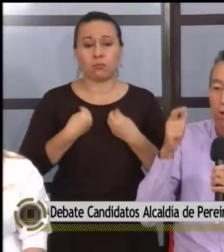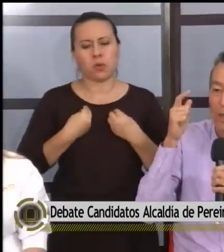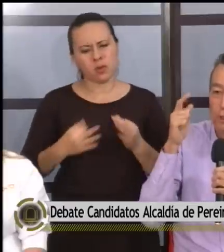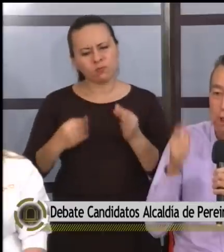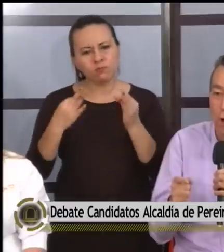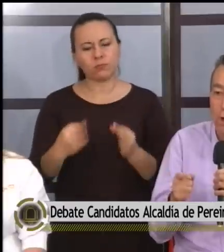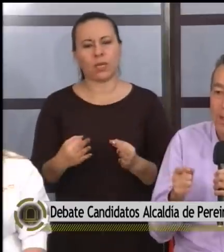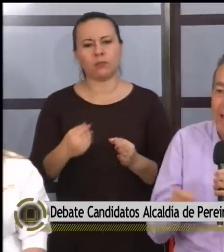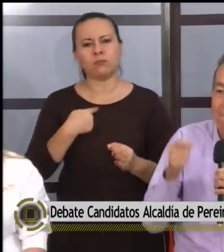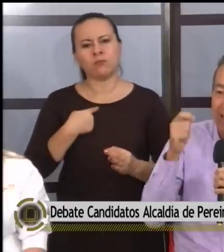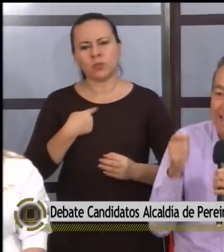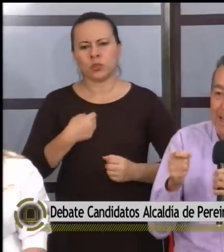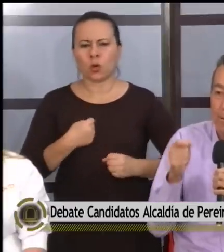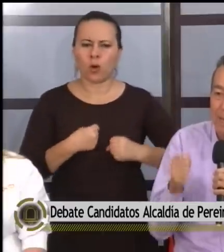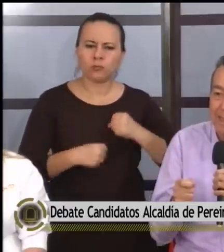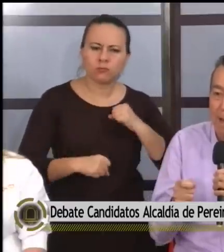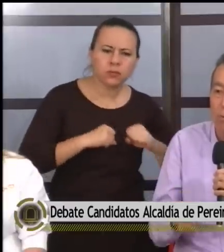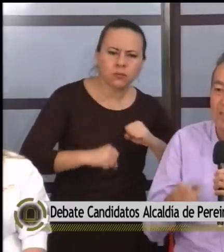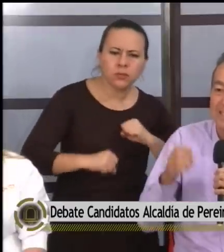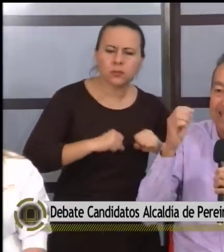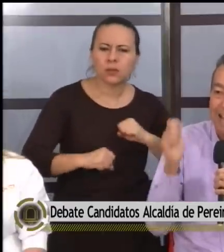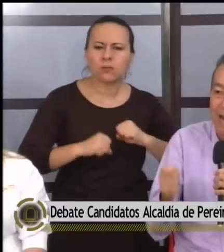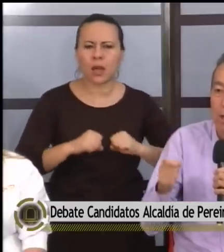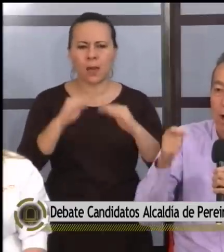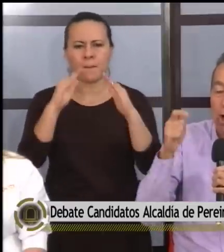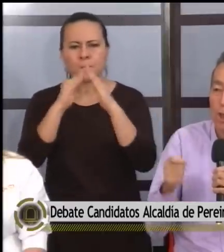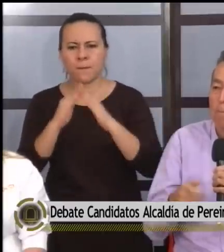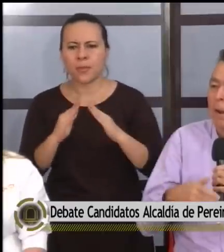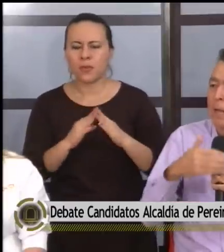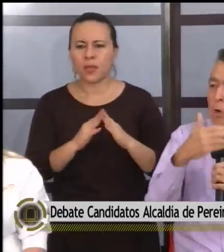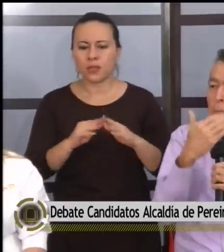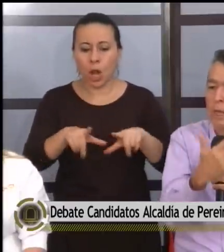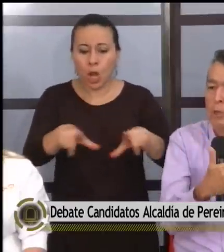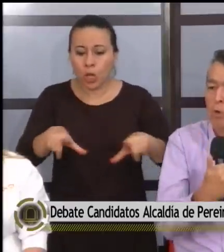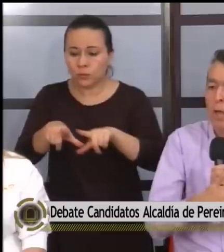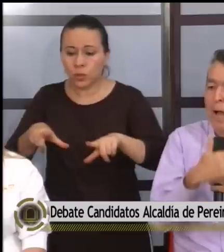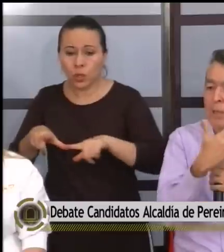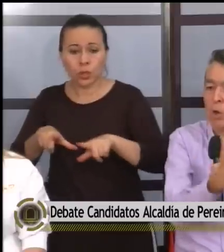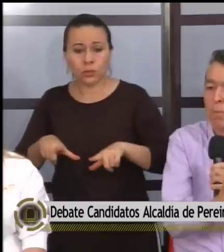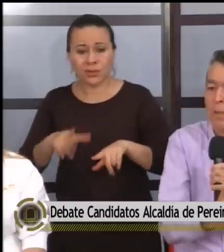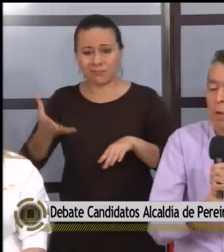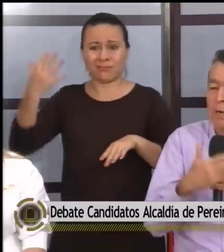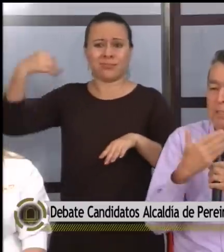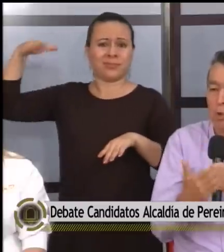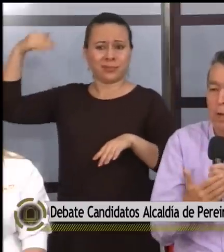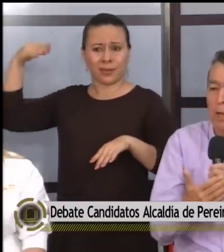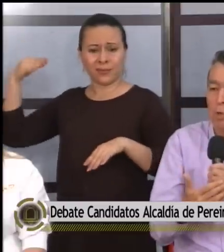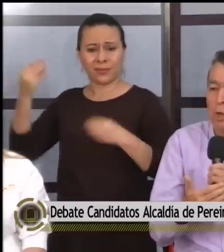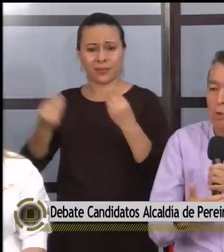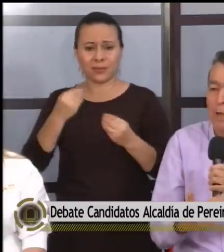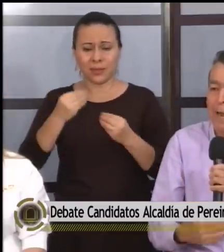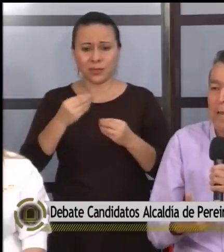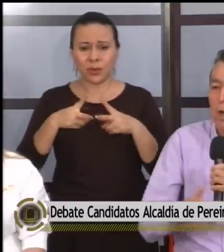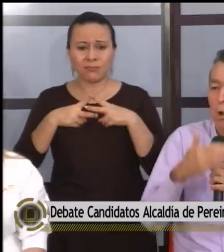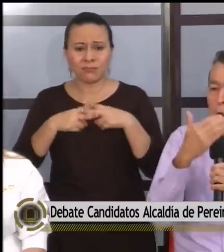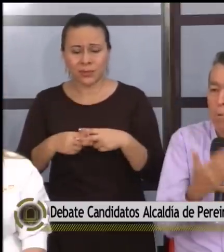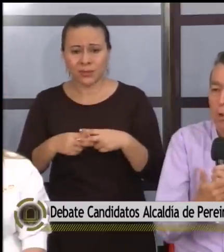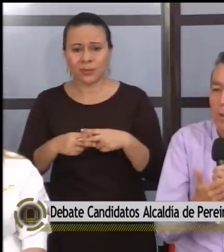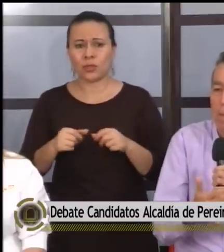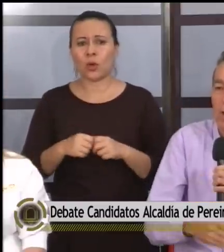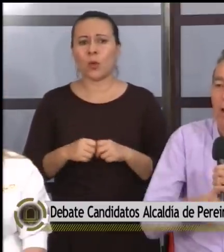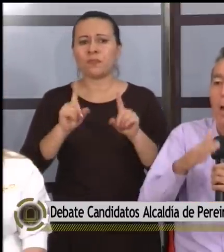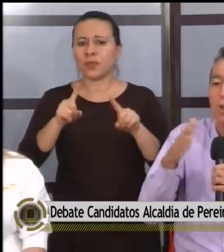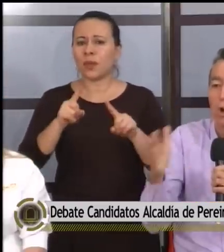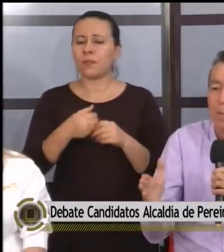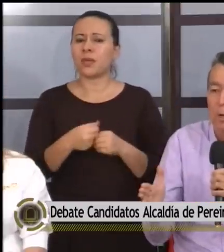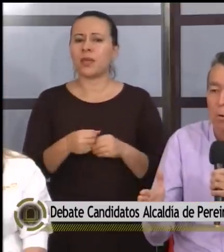de autogestión en materia de vivienda. Vamos a asignar lotes para que, como se hizo anteriormente con el Instituto de Crédito Territorial, con el Fondo de